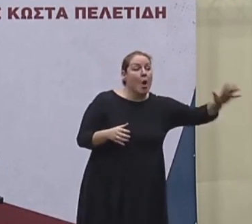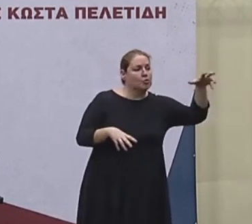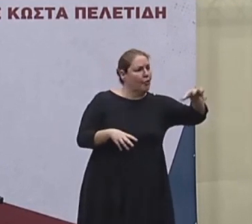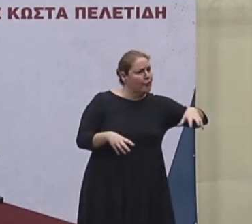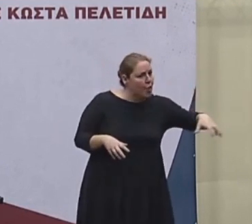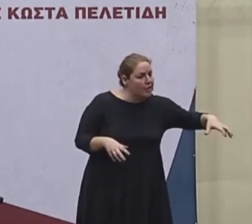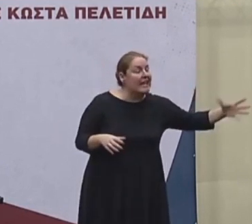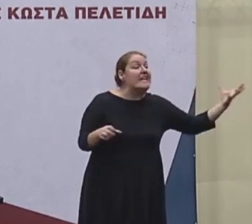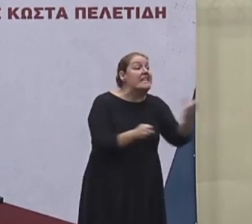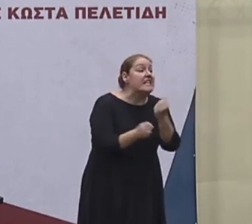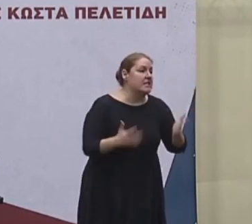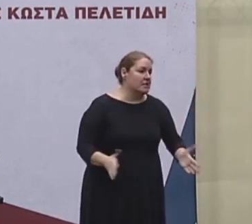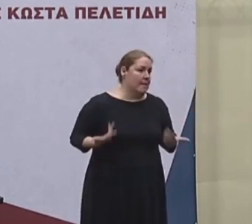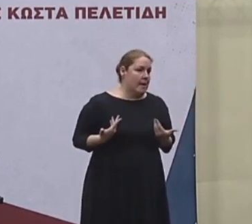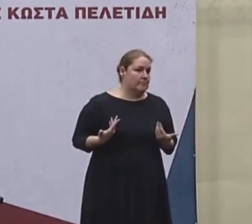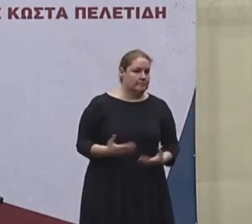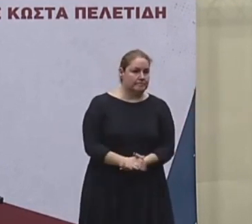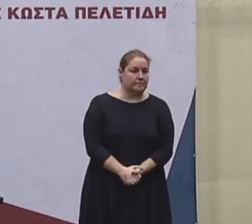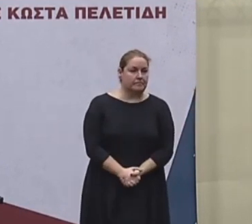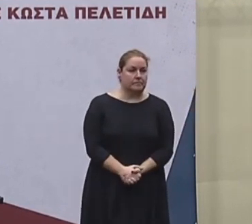του, νικήσαμε.